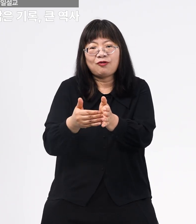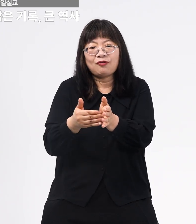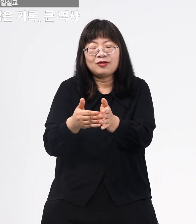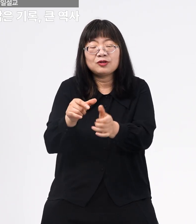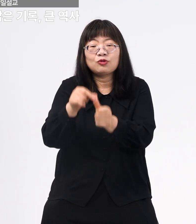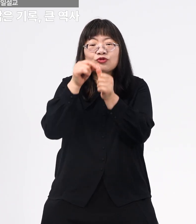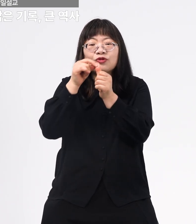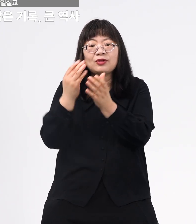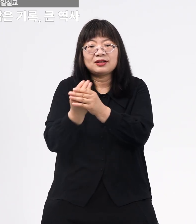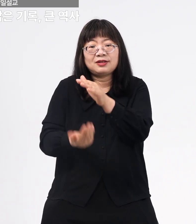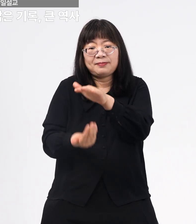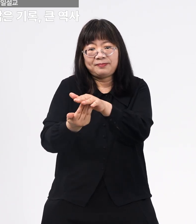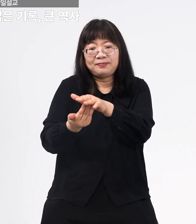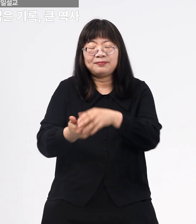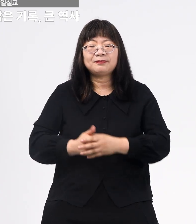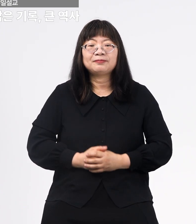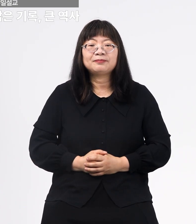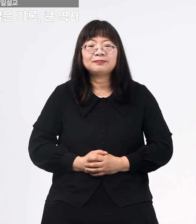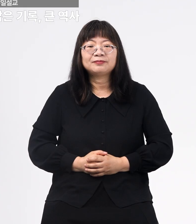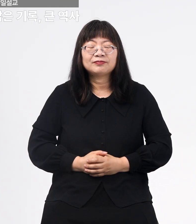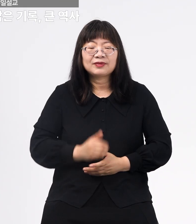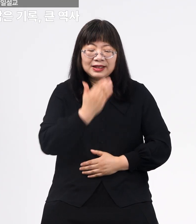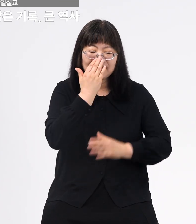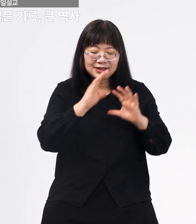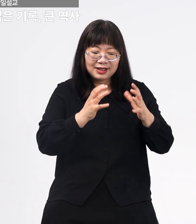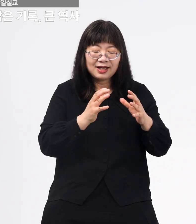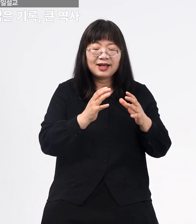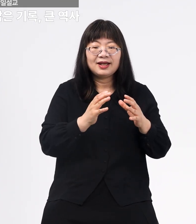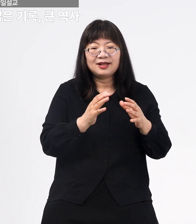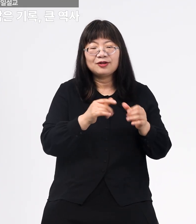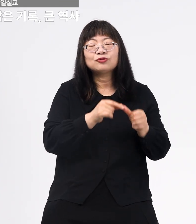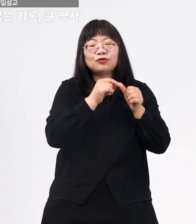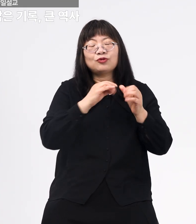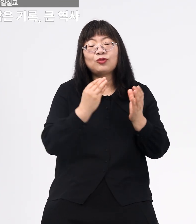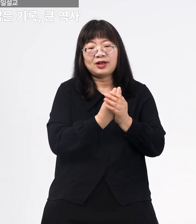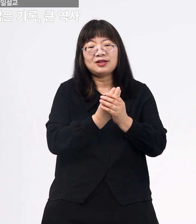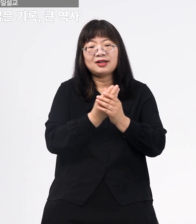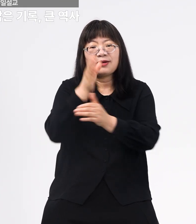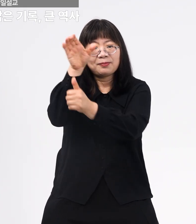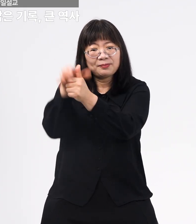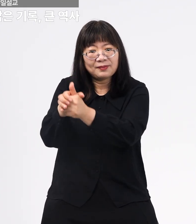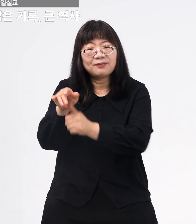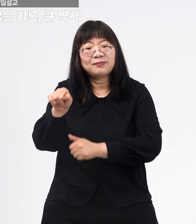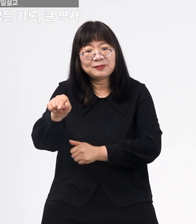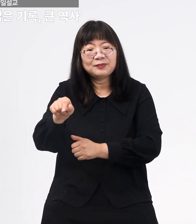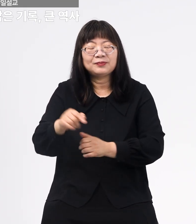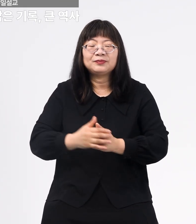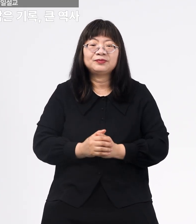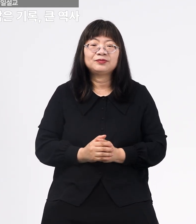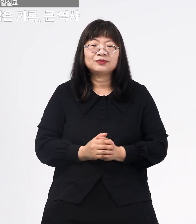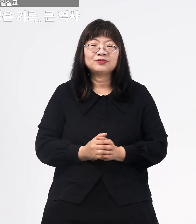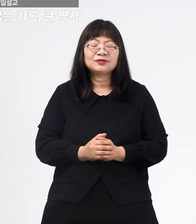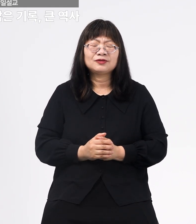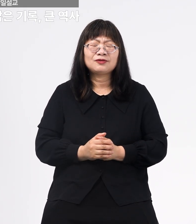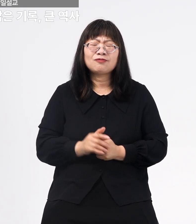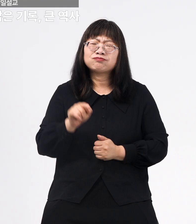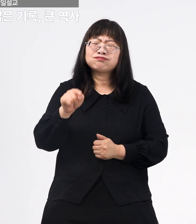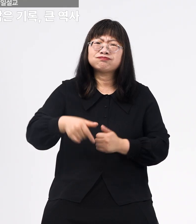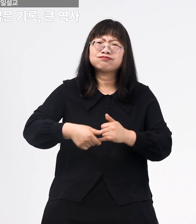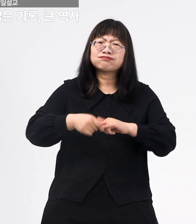구원을 완성해요. 이스라엘의 구원을 완성해요. 이게 무슨